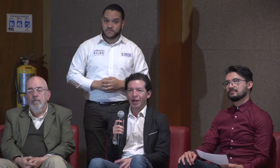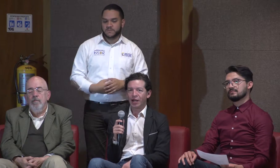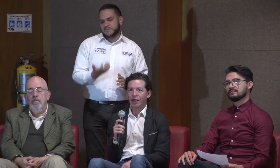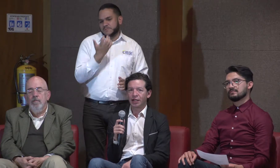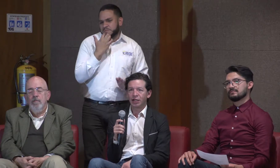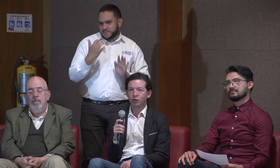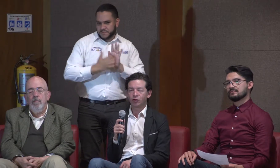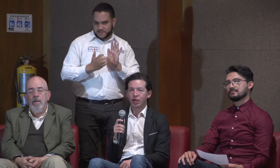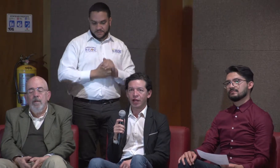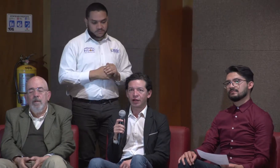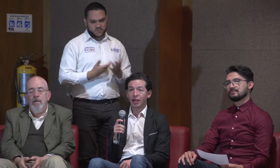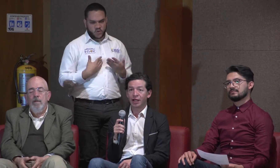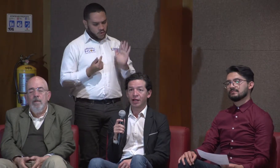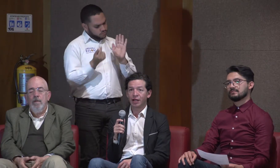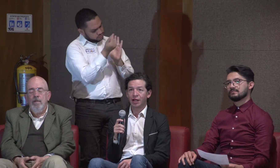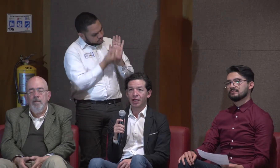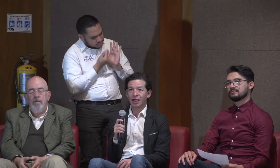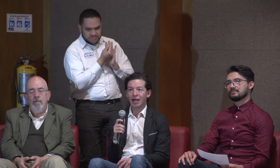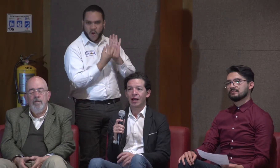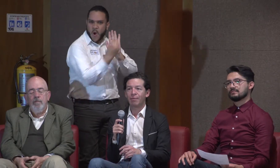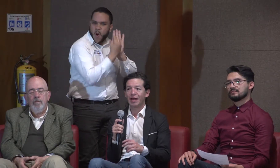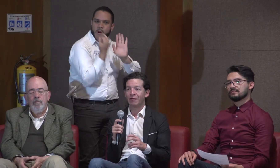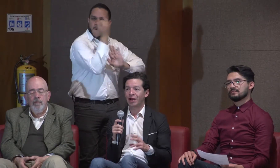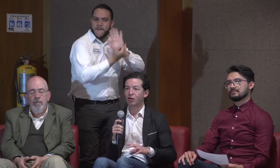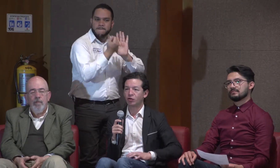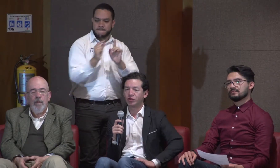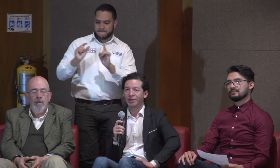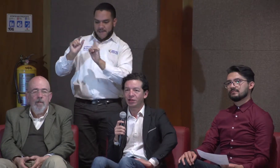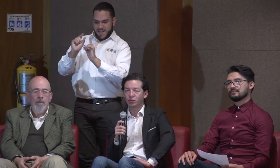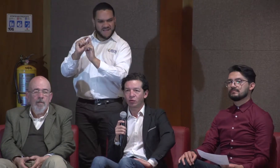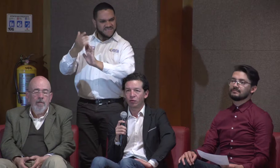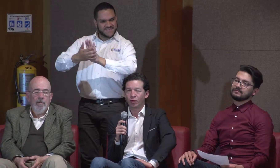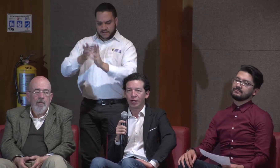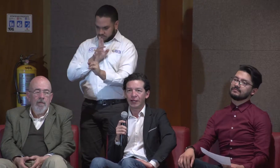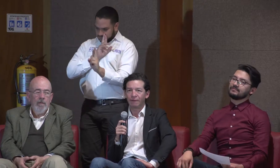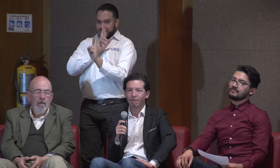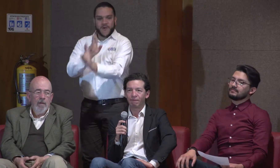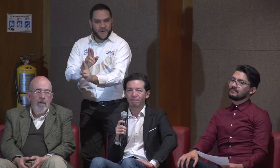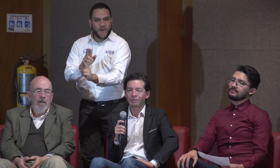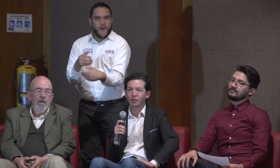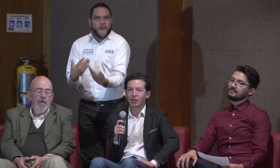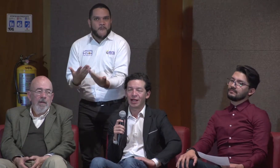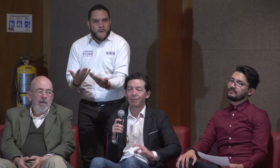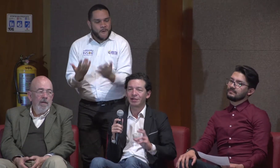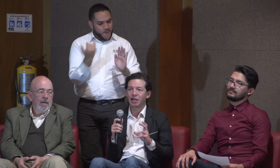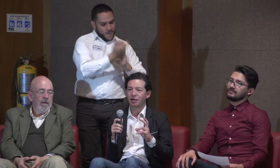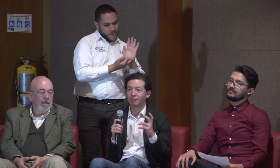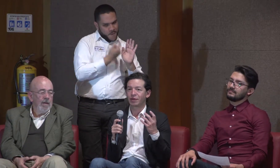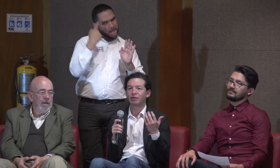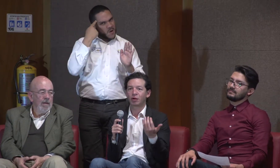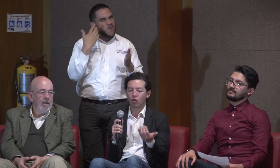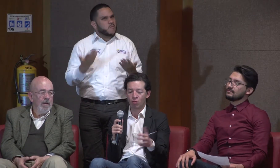ejemplo, para ilustrar la palabra reconocimiento, tenía que